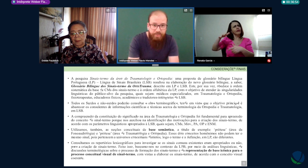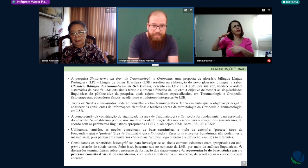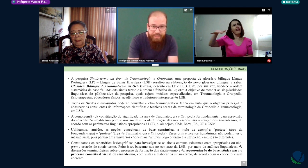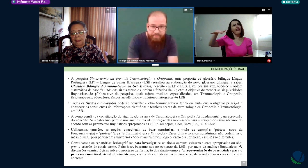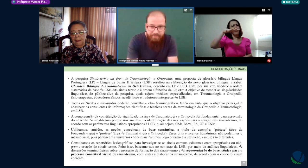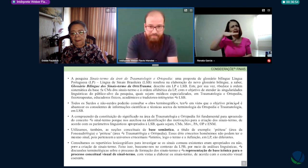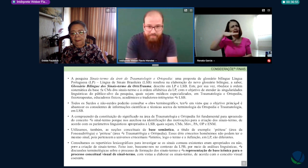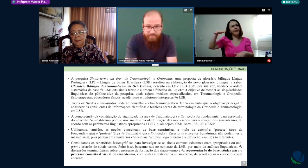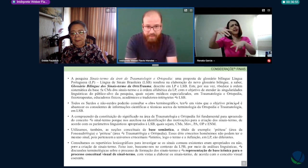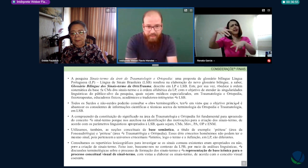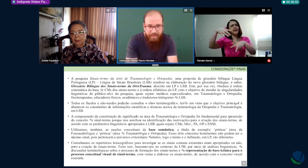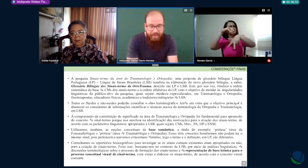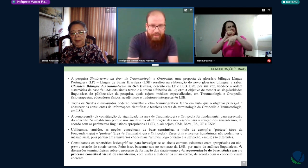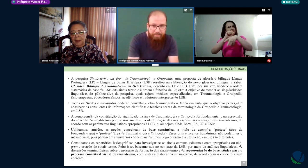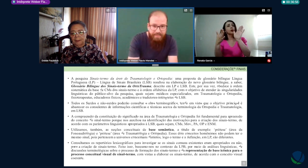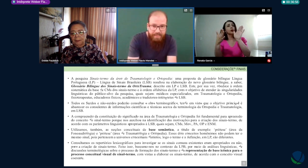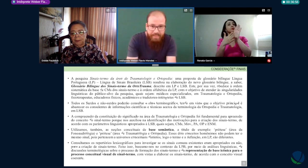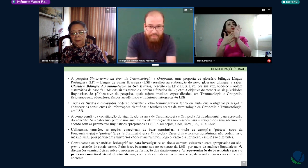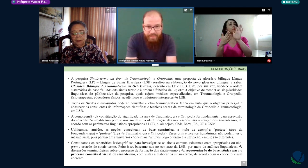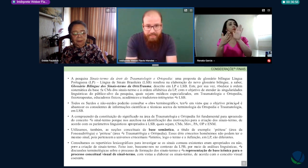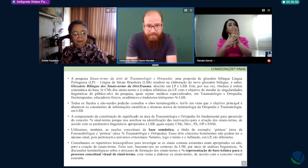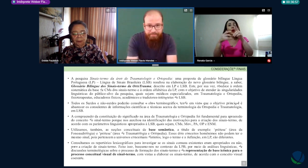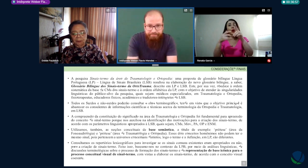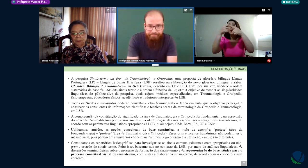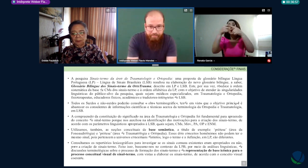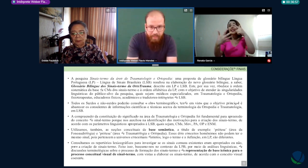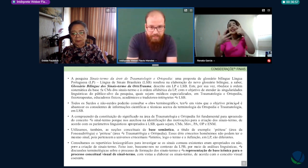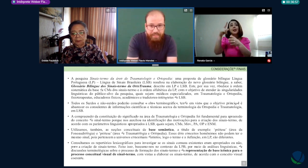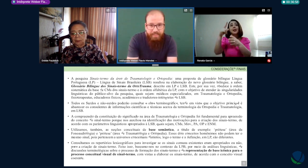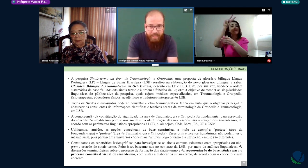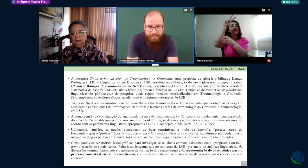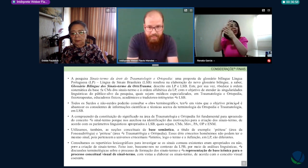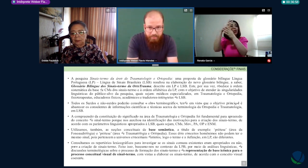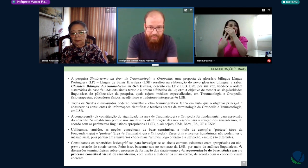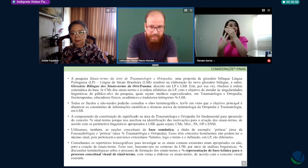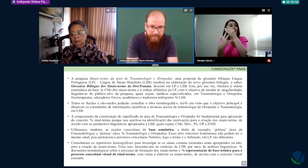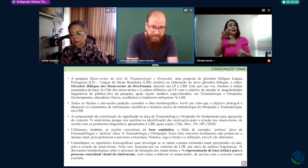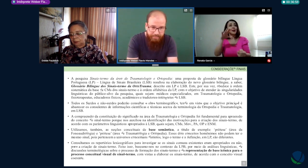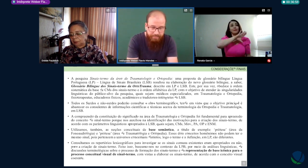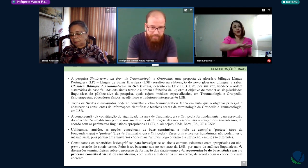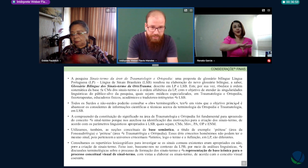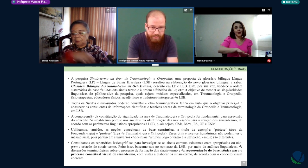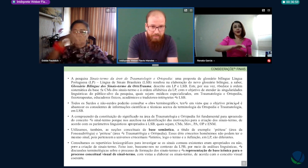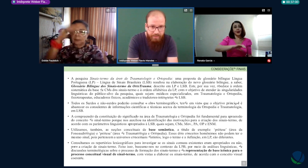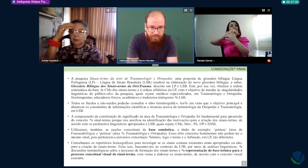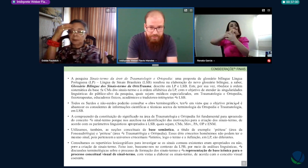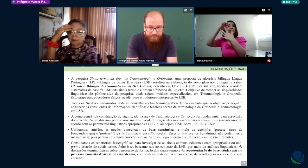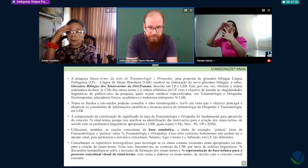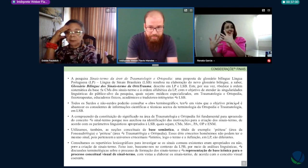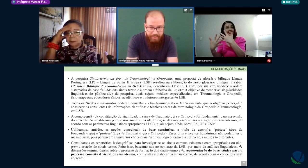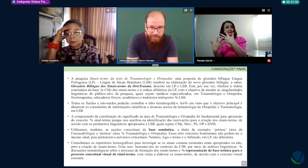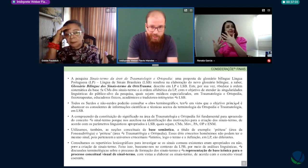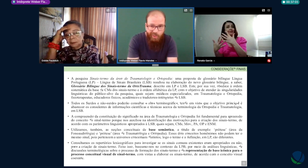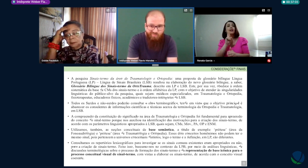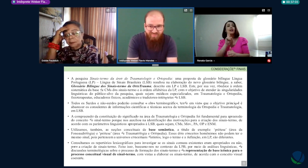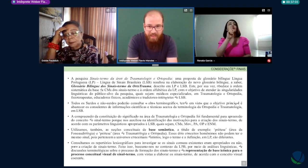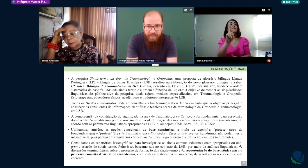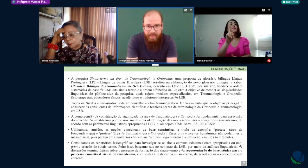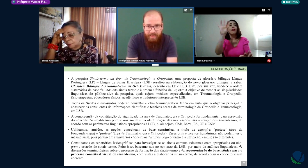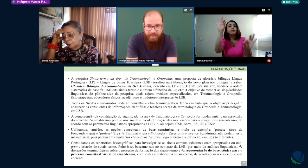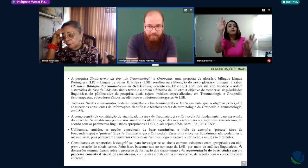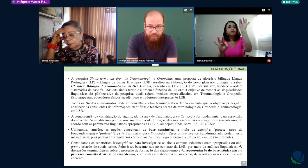Para concluir, a pesquisa de sinais termo da área de traumatologia e